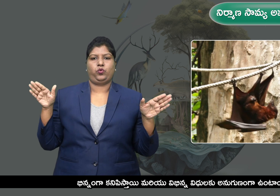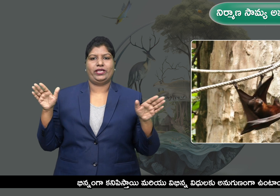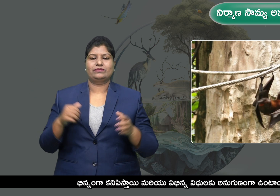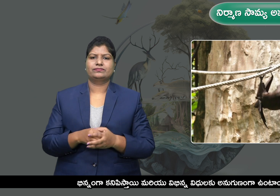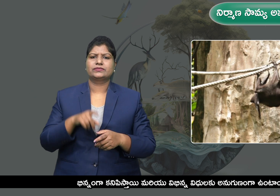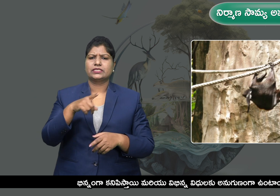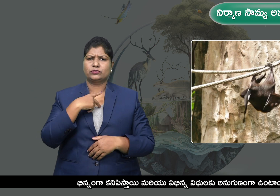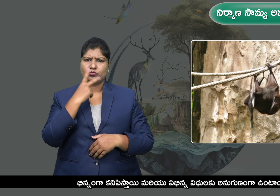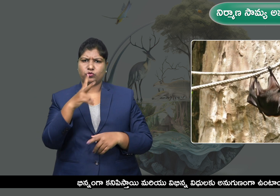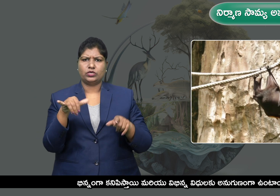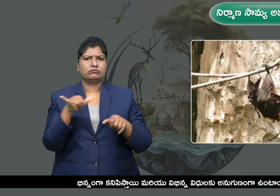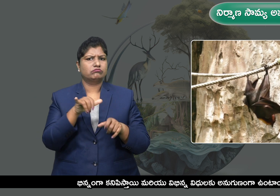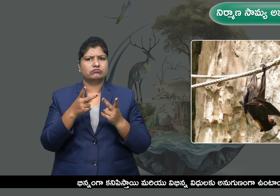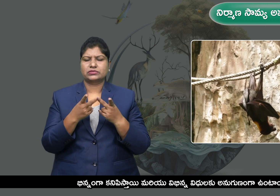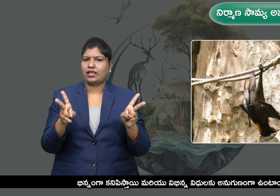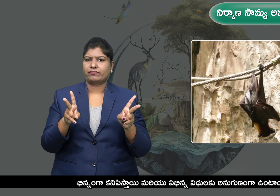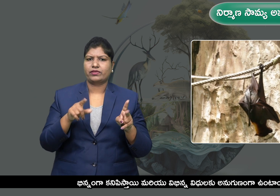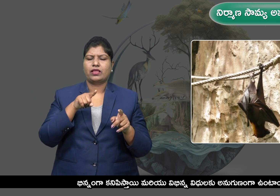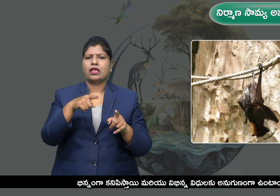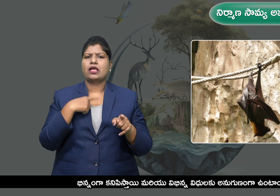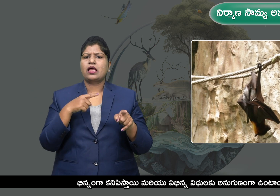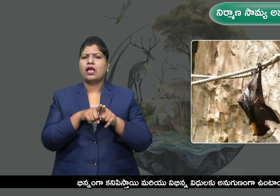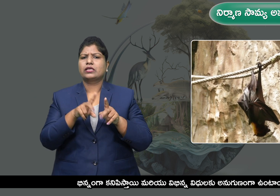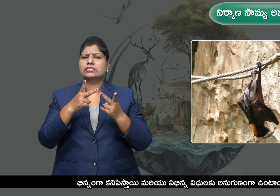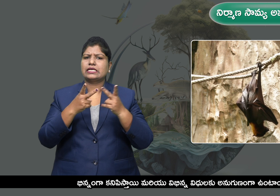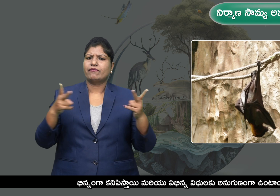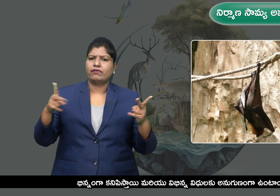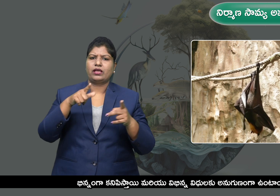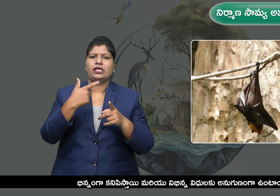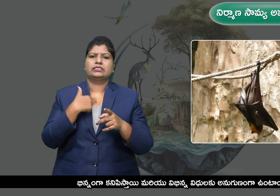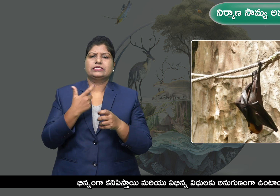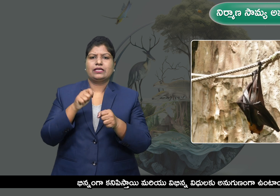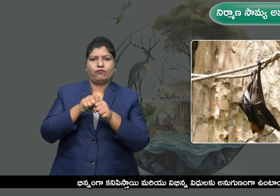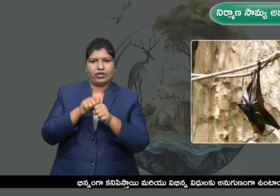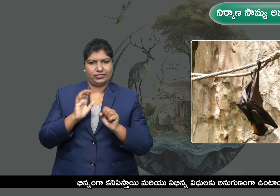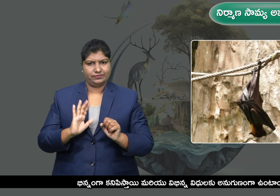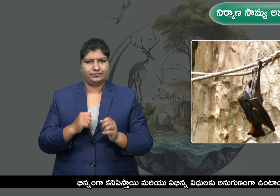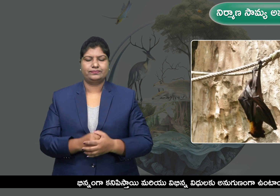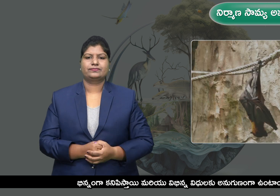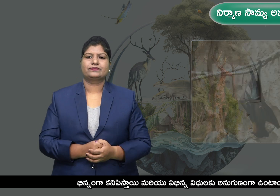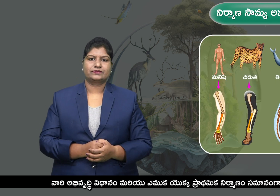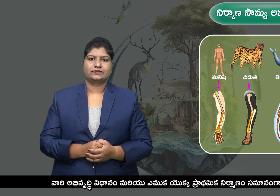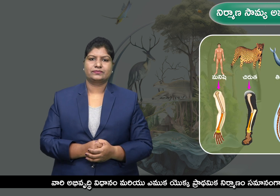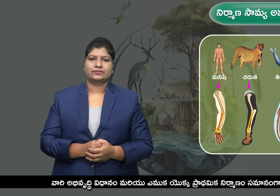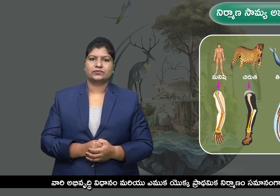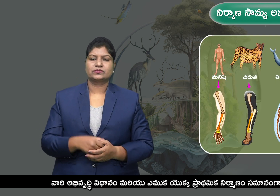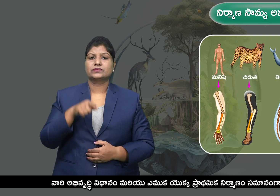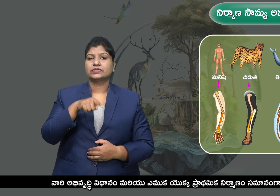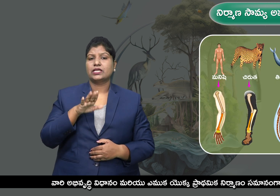భిన్నంగా కనిపిస్తాయి మరియు విభిన్న విధులకు అనుగుణంగా ఉంటాయి. వారి అభివృద్ధి